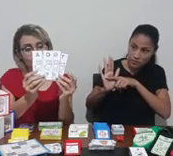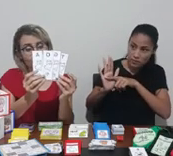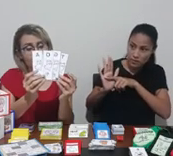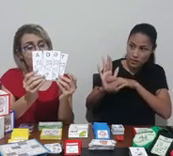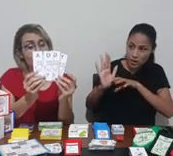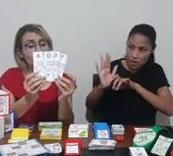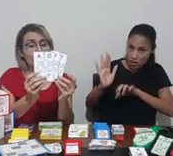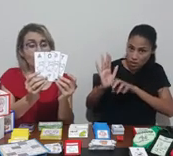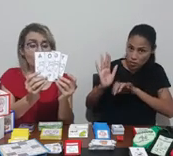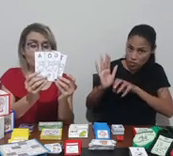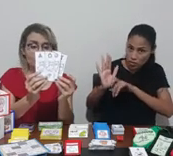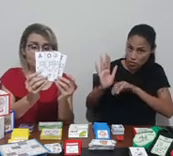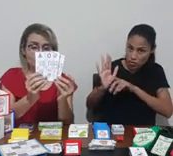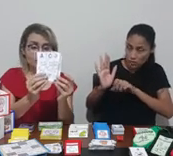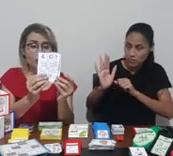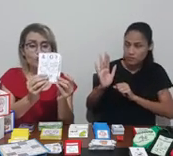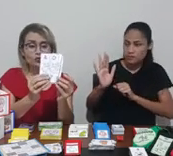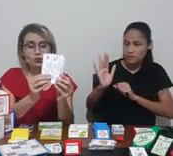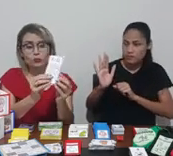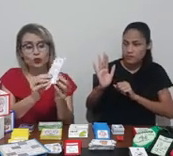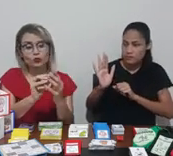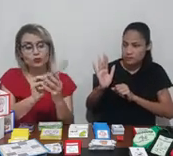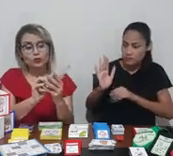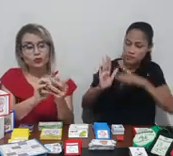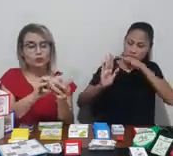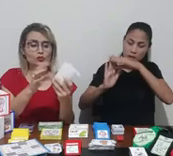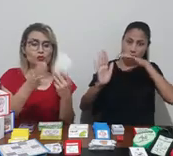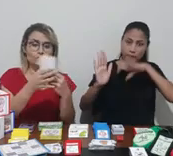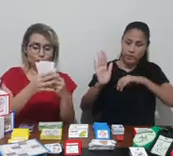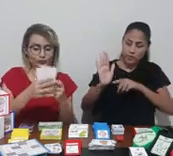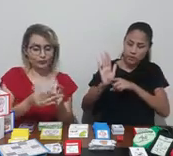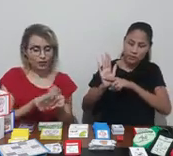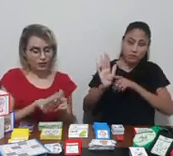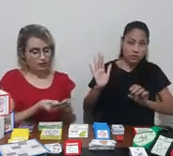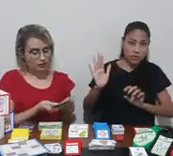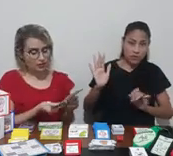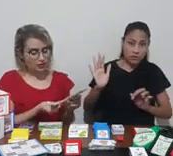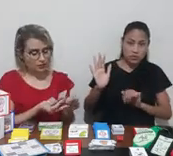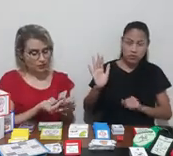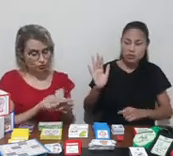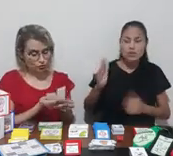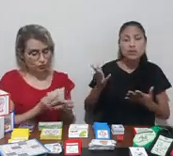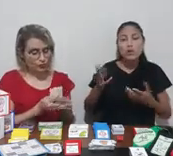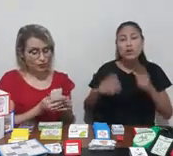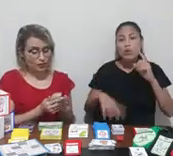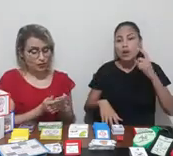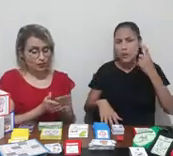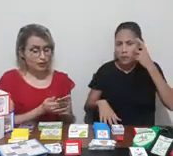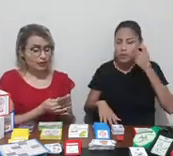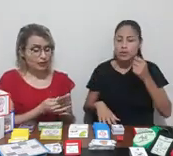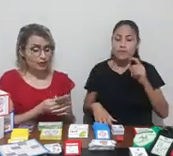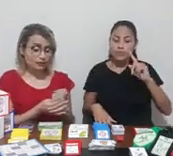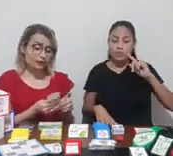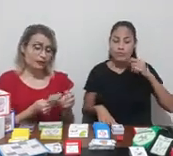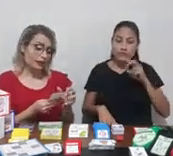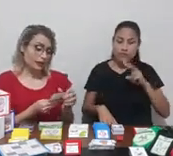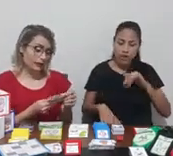datilologia. O que é que acontece? Eu estou supondo que esse surdo, ele vai brincar esse jogo e